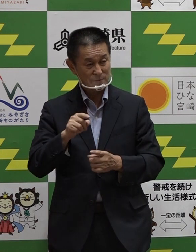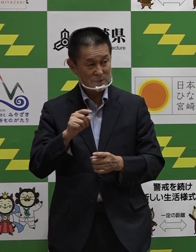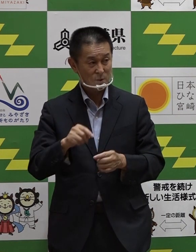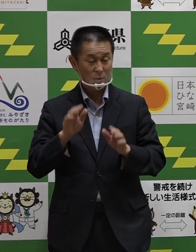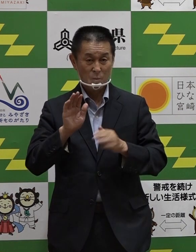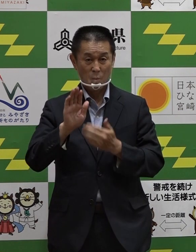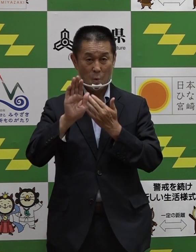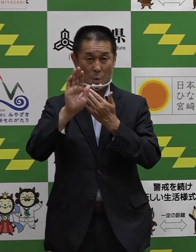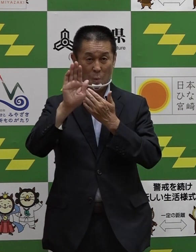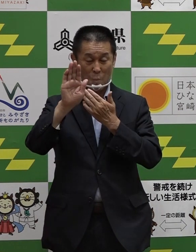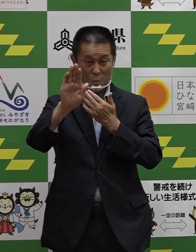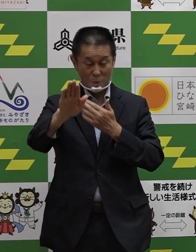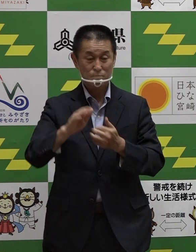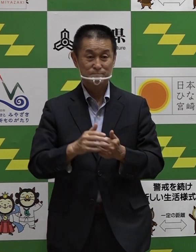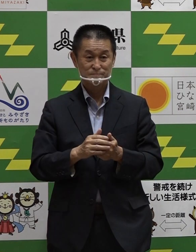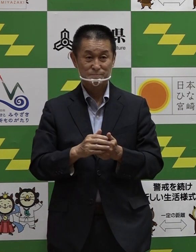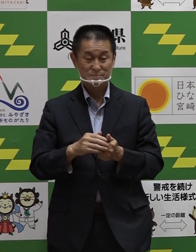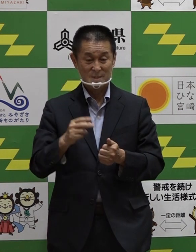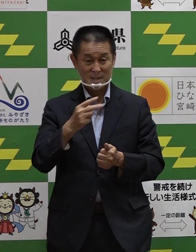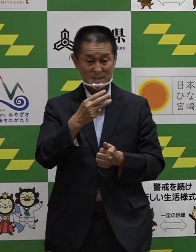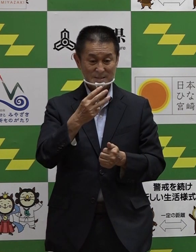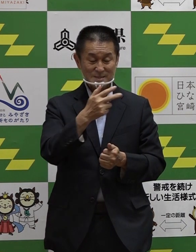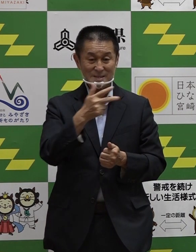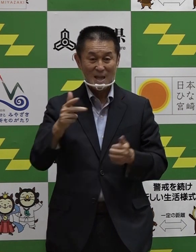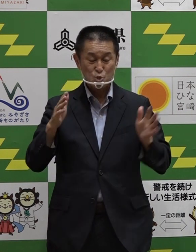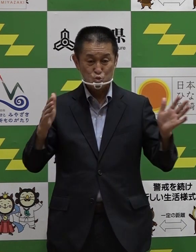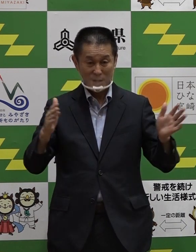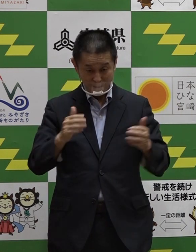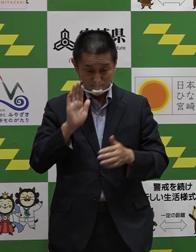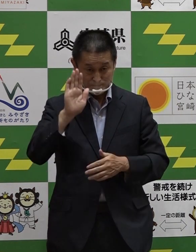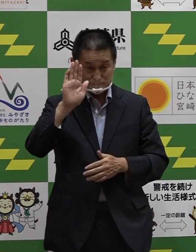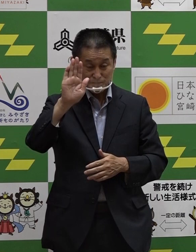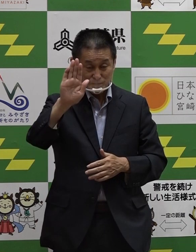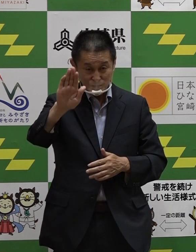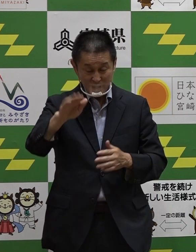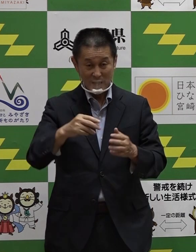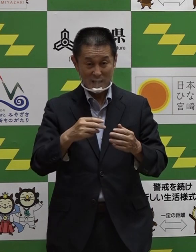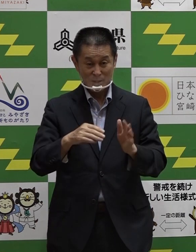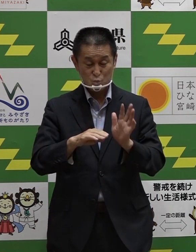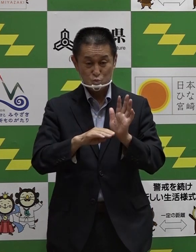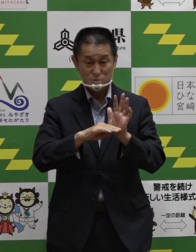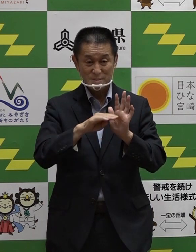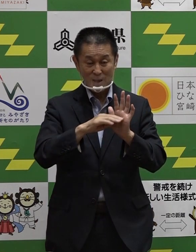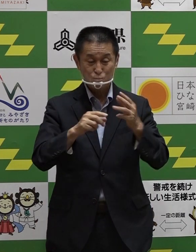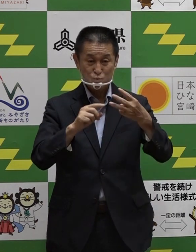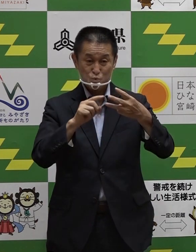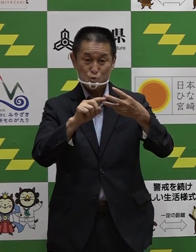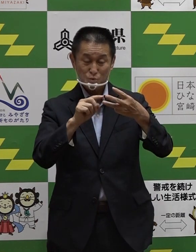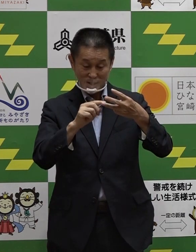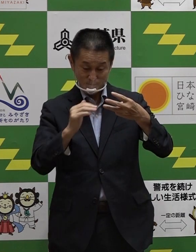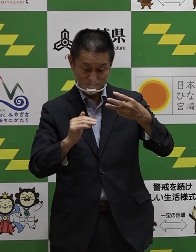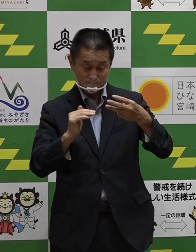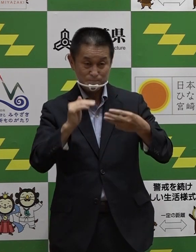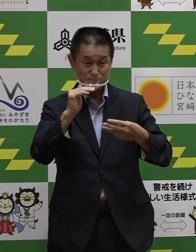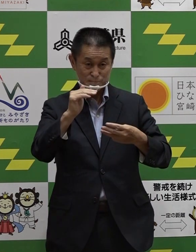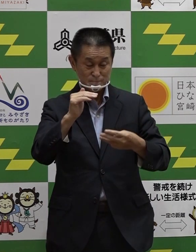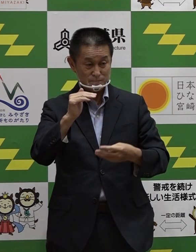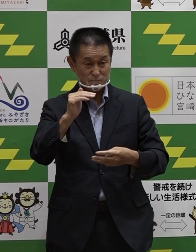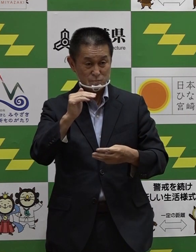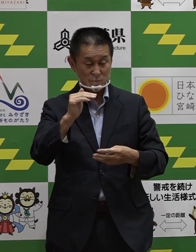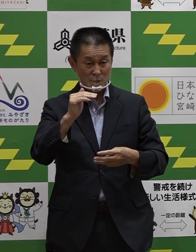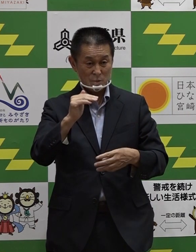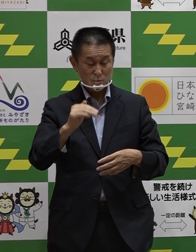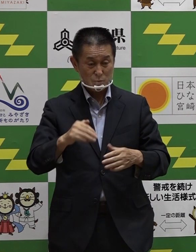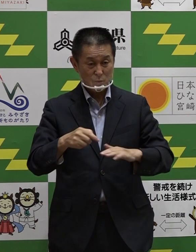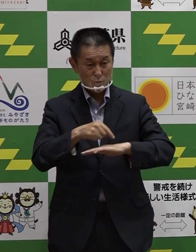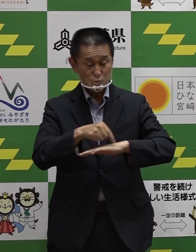今後、また次3週間を想定されてステップ3というふうな形で、はい、想定されています。ここの